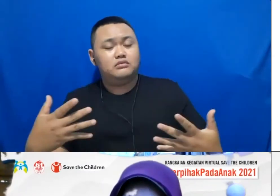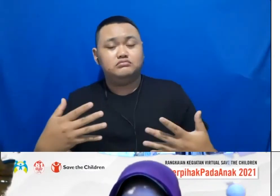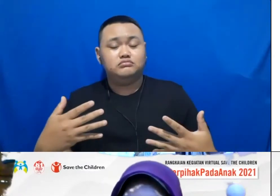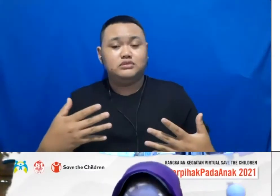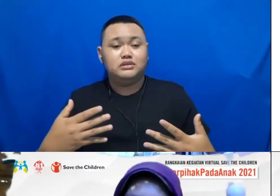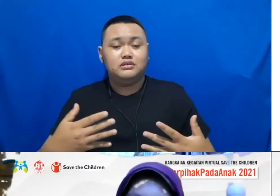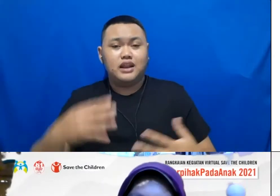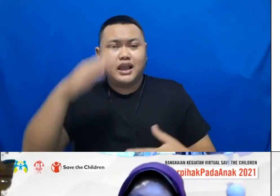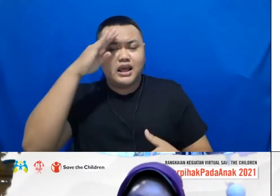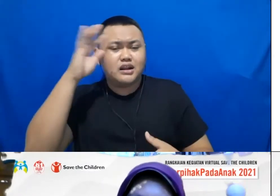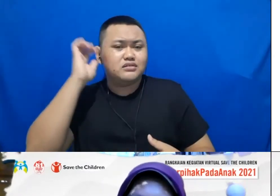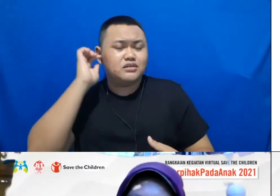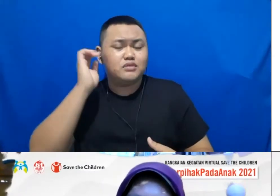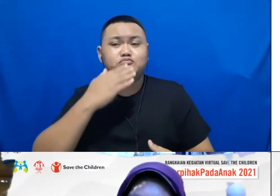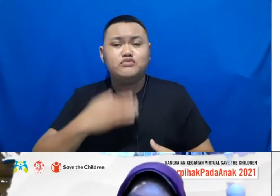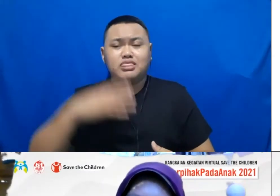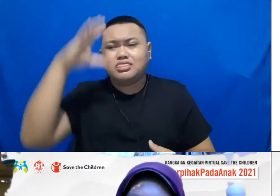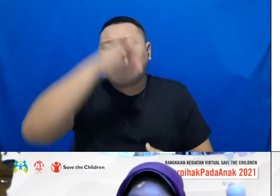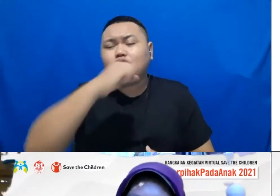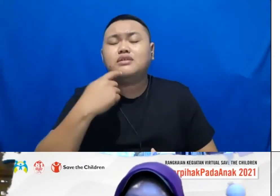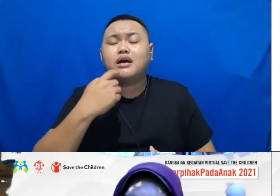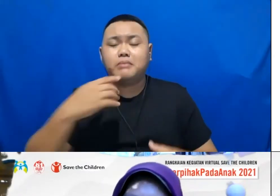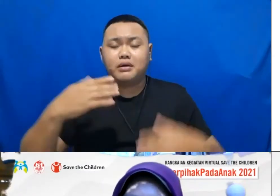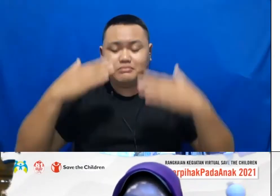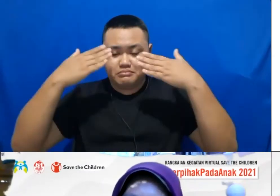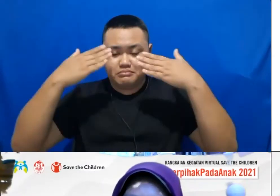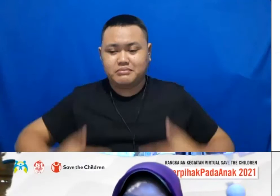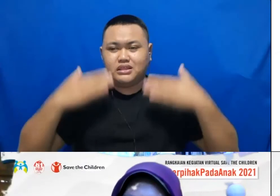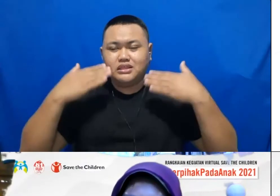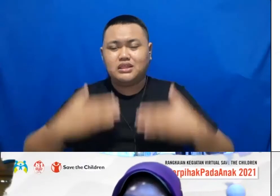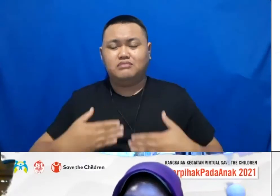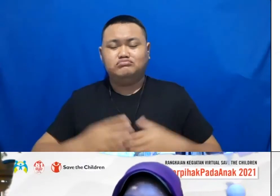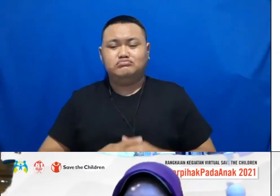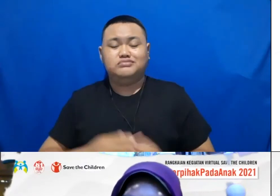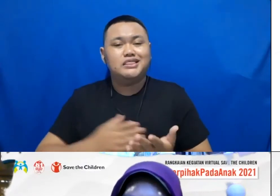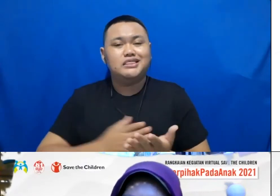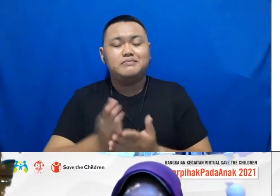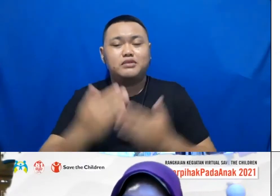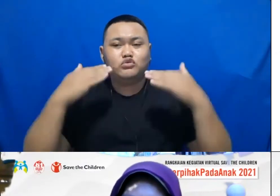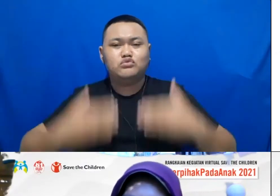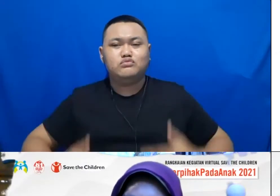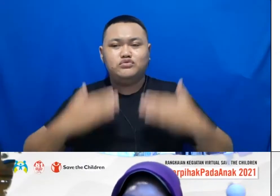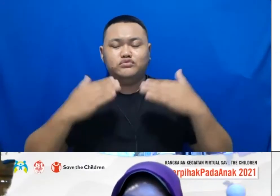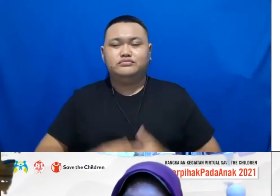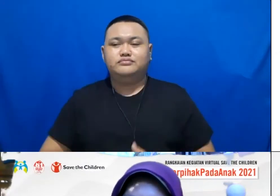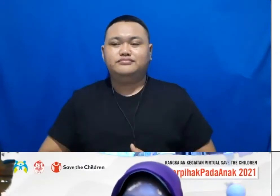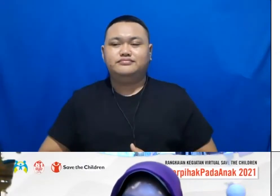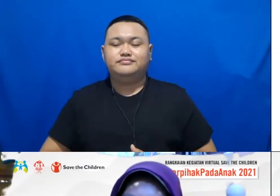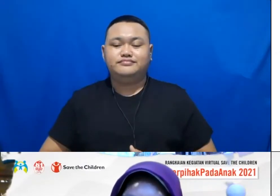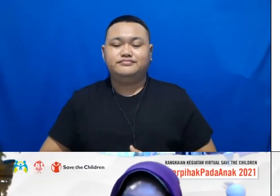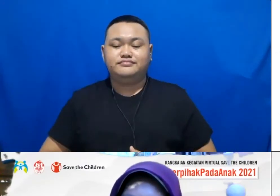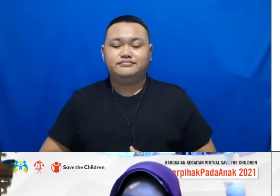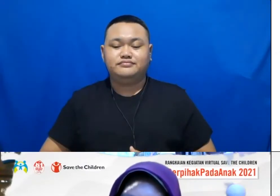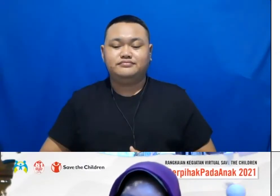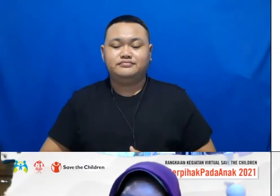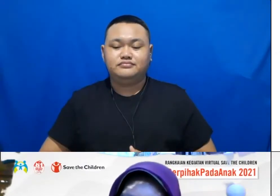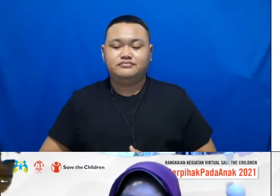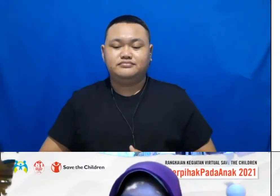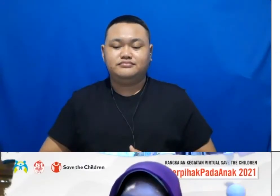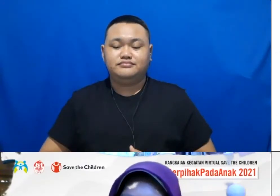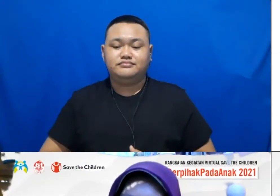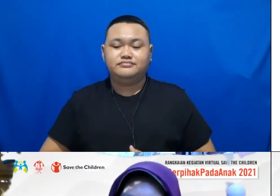bertugas sebagai petugas upacara. Kemudian di hari Jumat, di mana laki-laki diberi